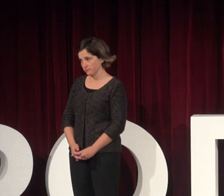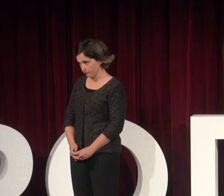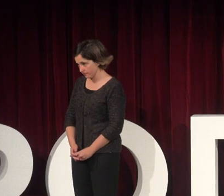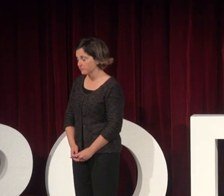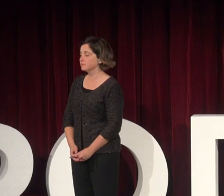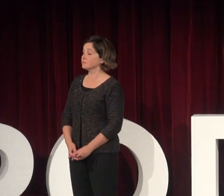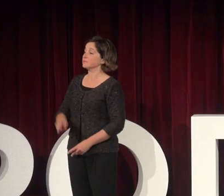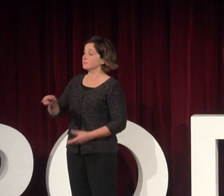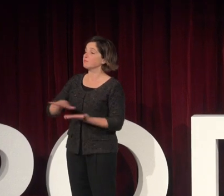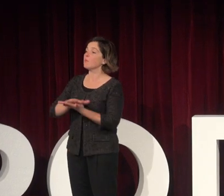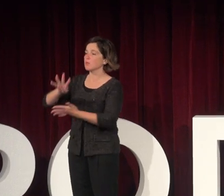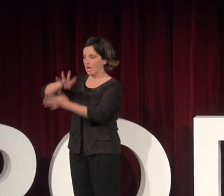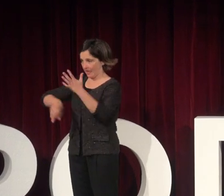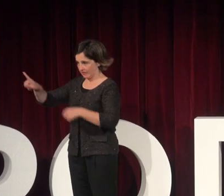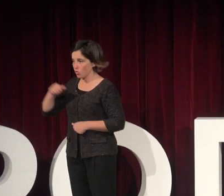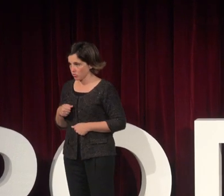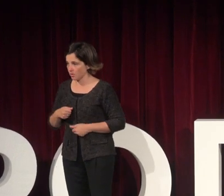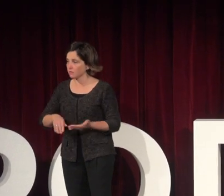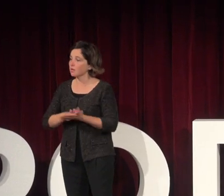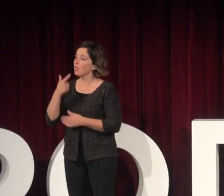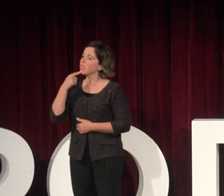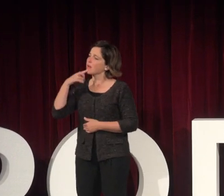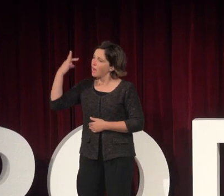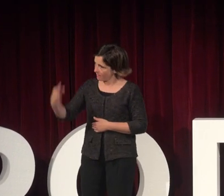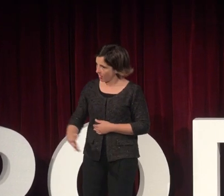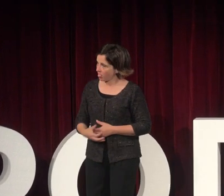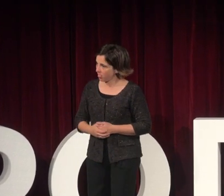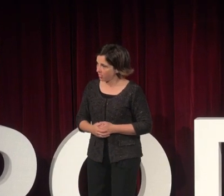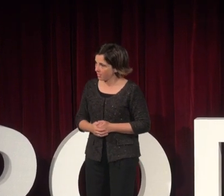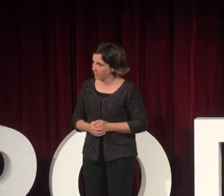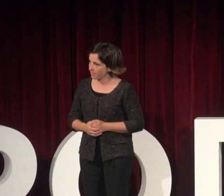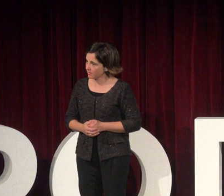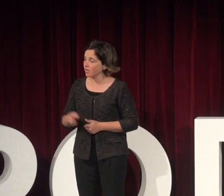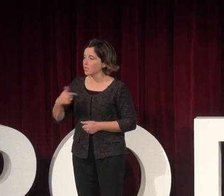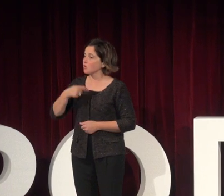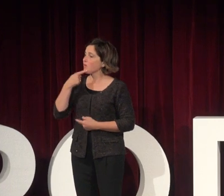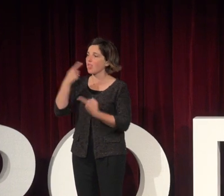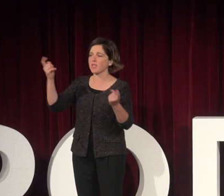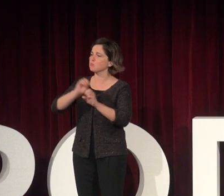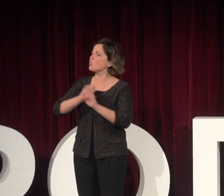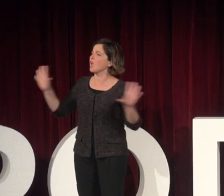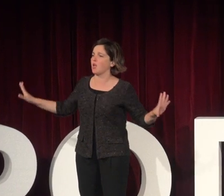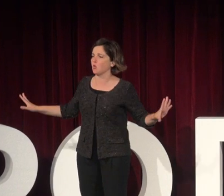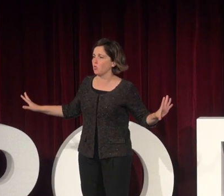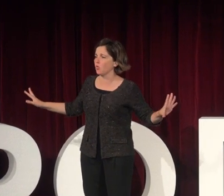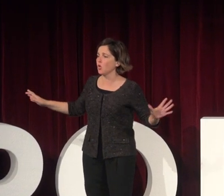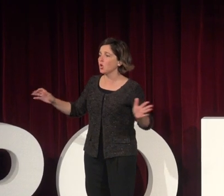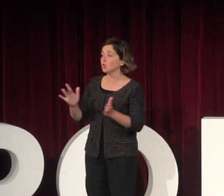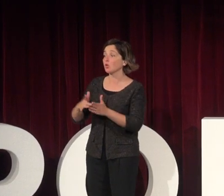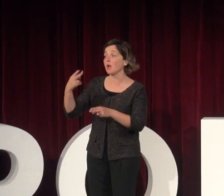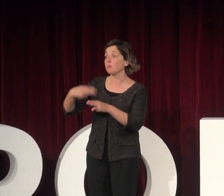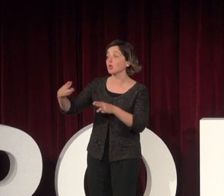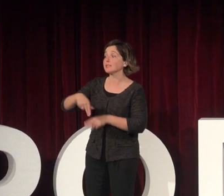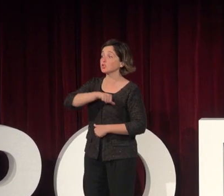Vamos a hablar de Cataluña y vamos a decir la verdad. Lo quiero decir muy claro. Los partidos